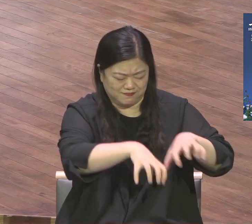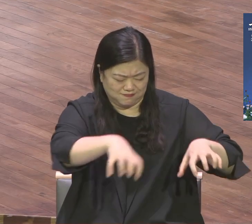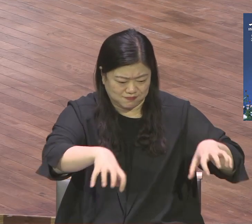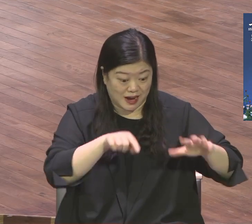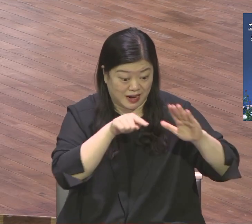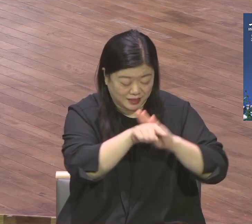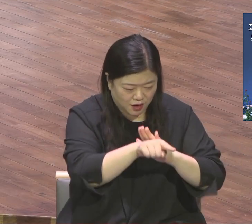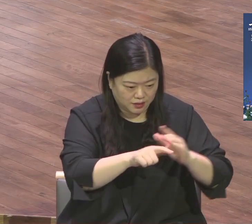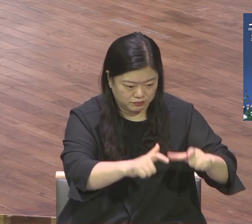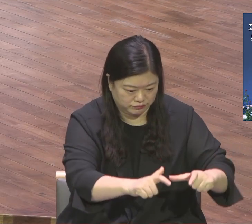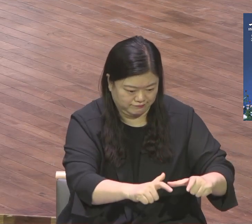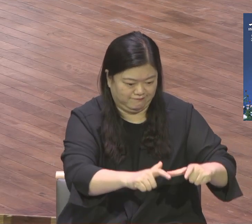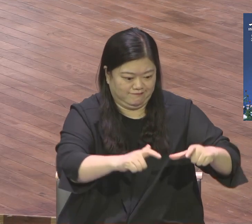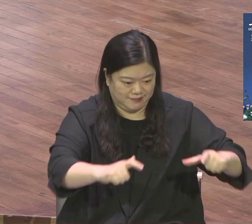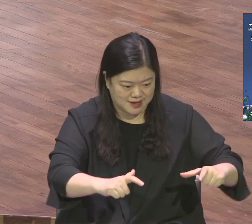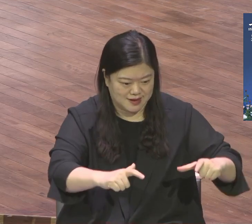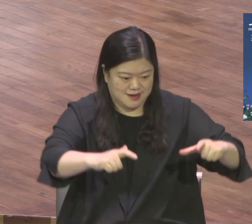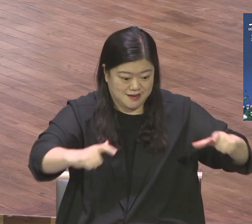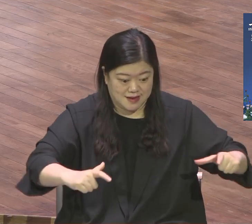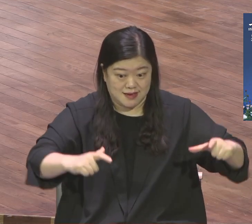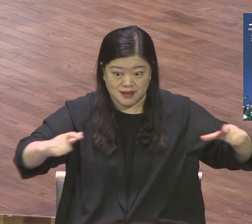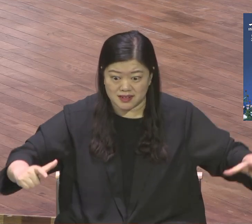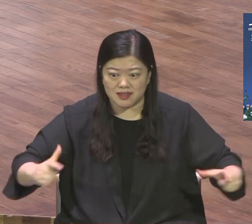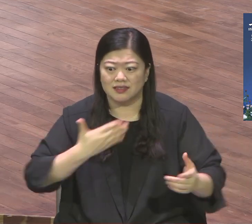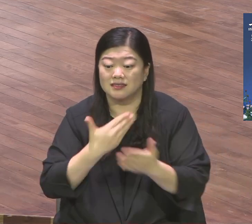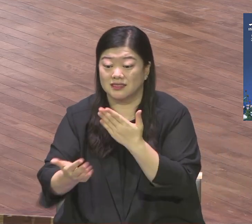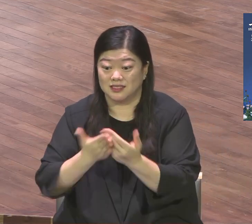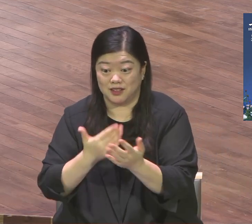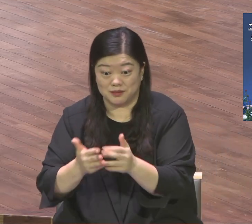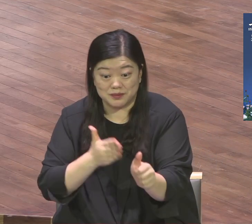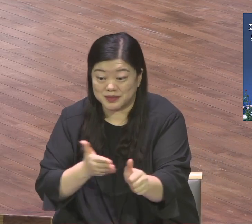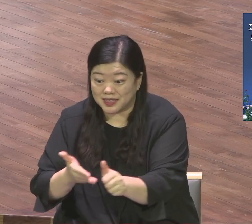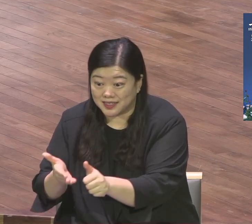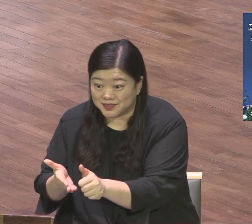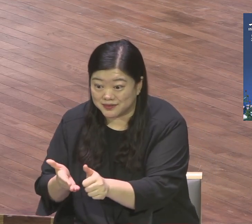넓혀나가는 주역들 다 되기를 주님으로 축복합니다.